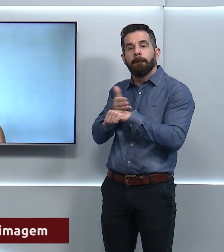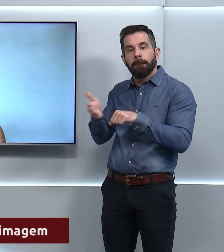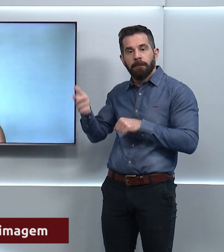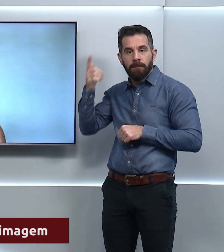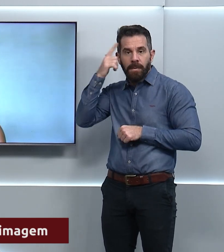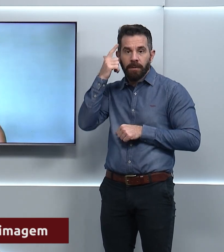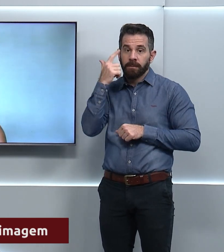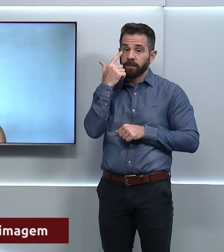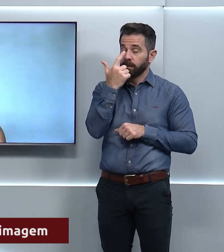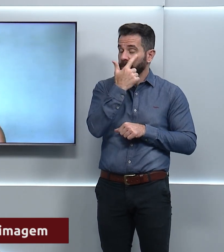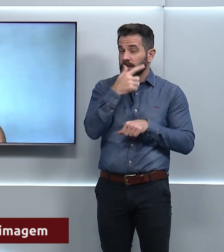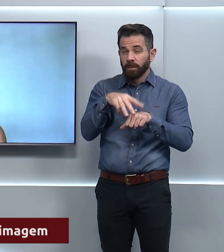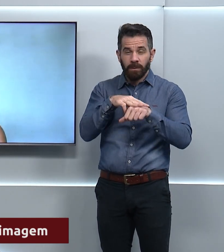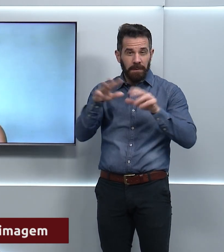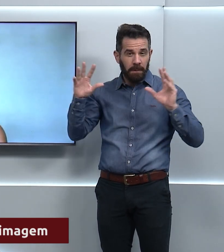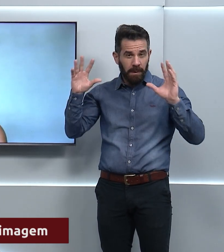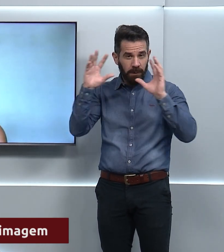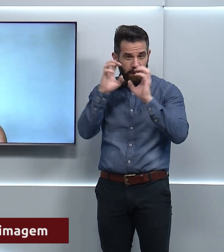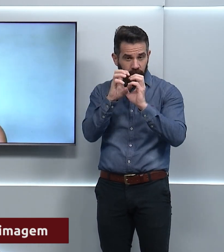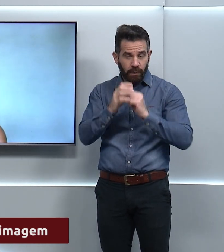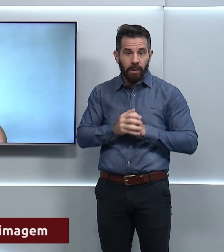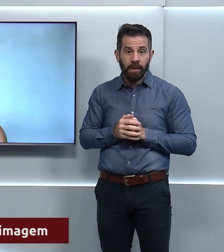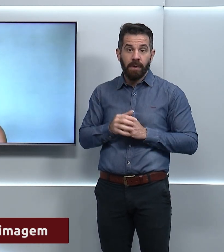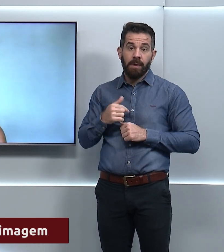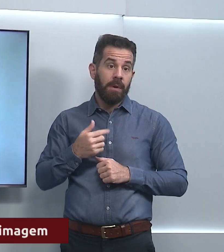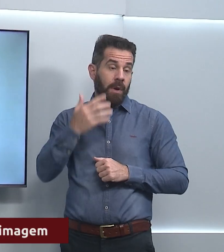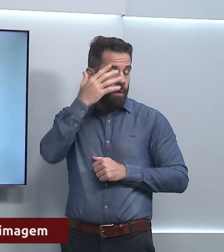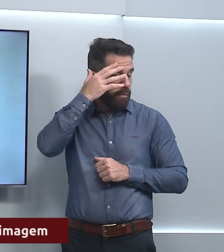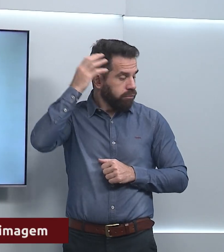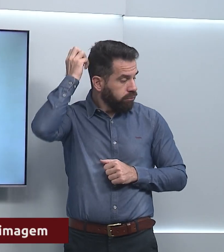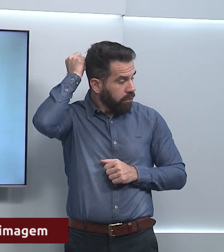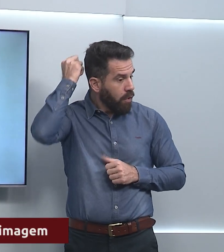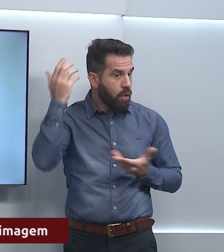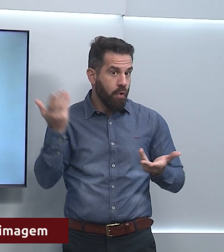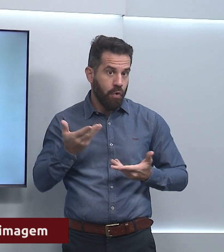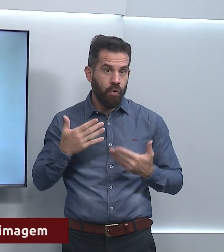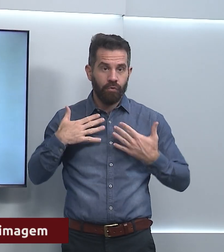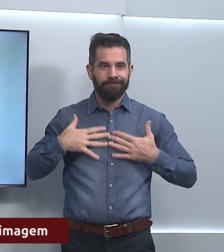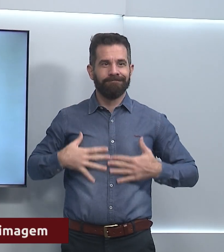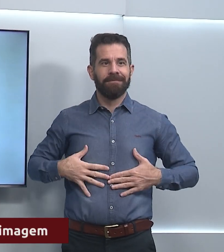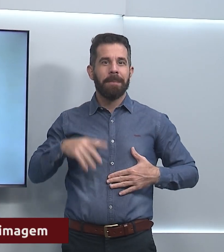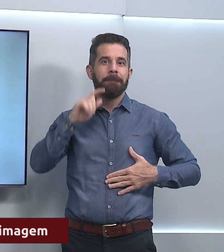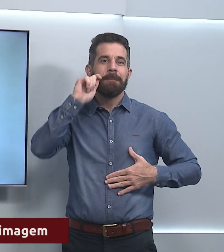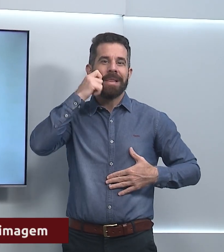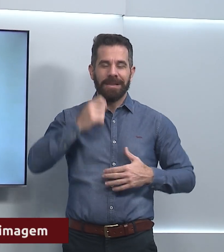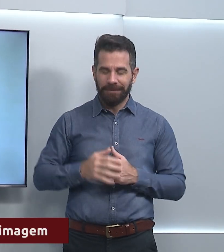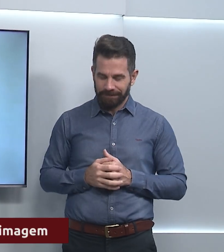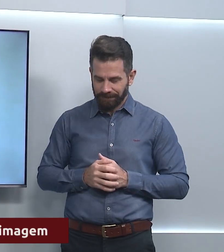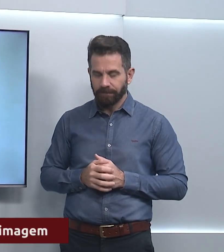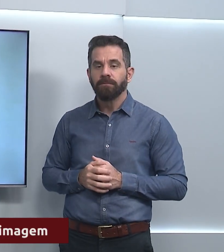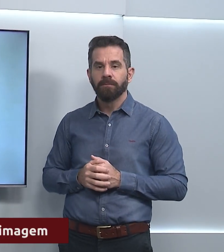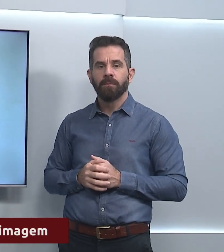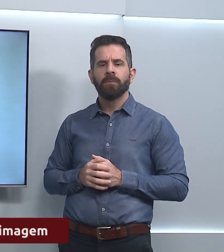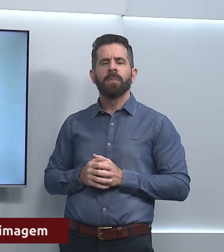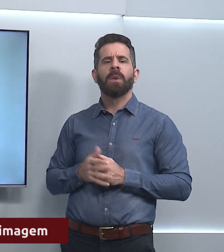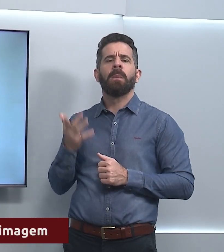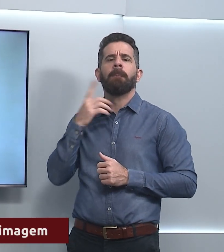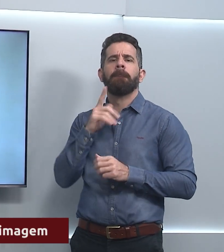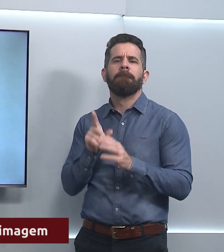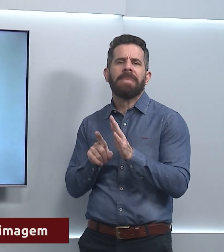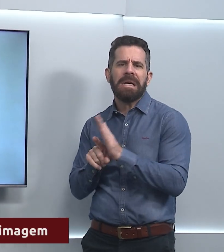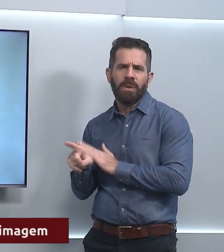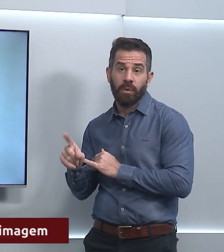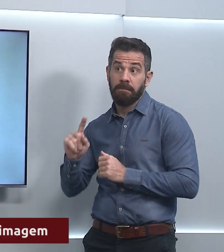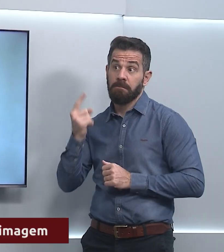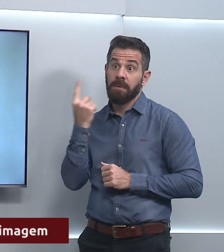olhos castanhos escuros e eu estou com o cabelo amarrado e roupa preta. Bom, Jaqueline, para a gente